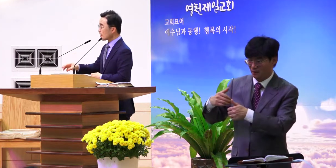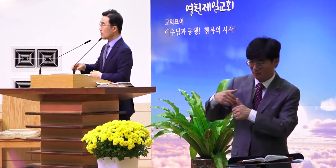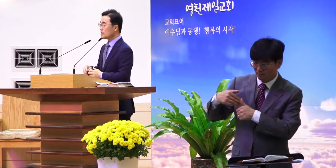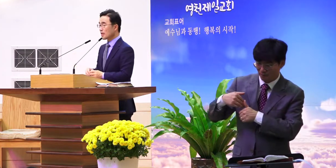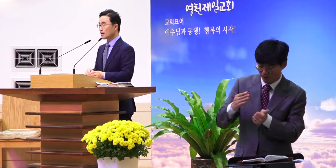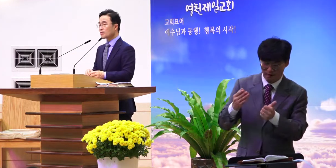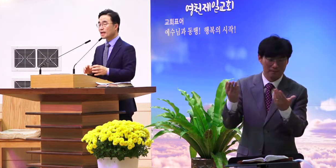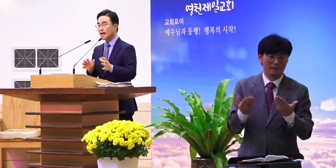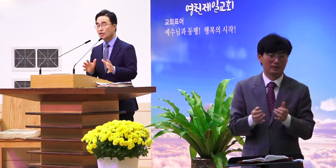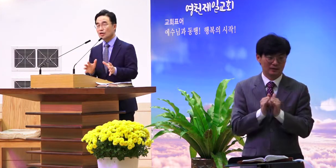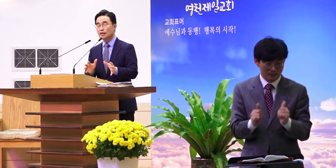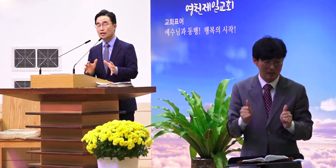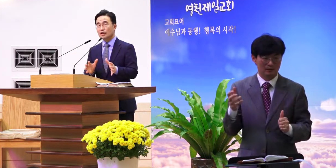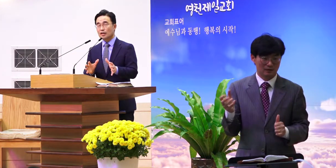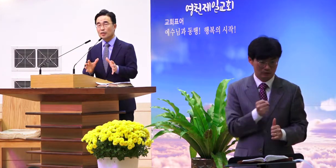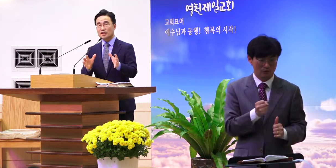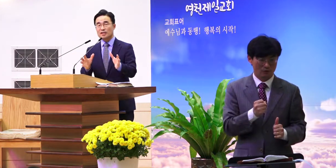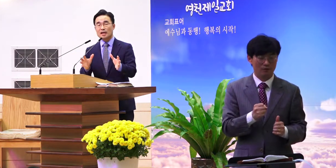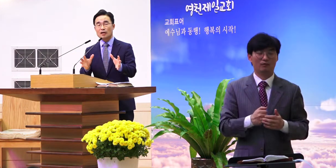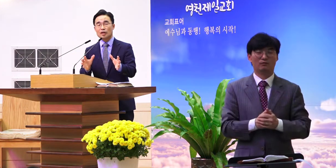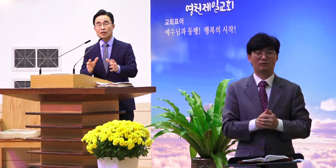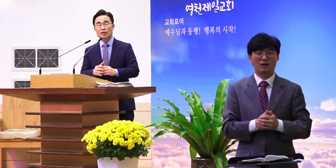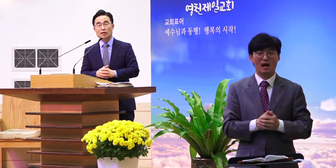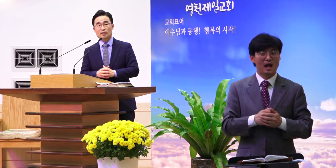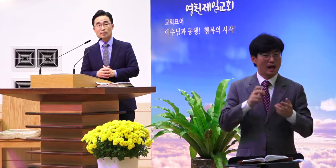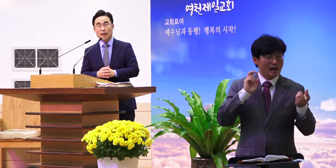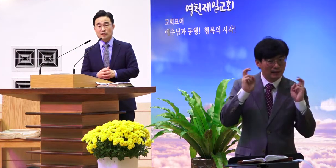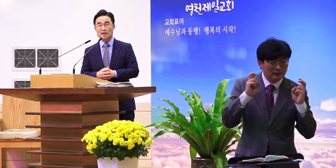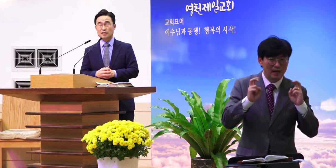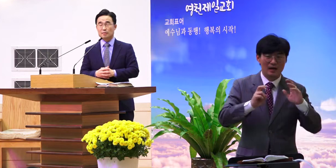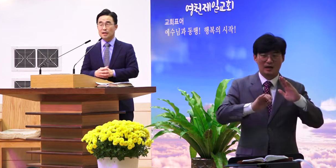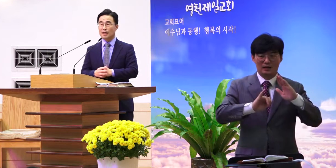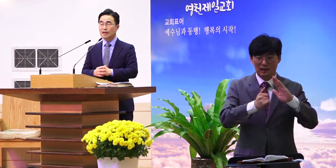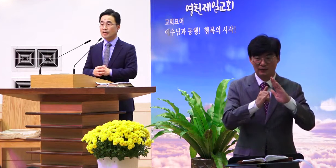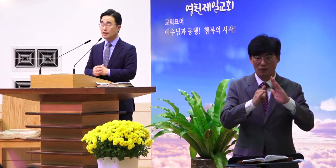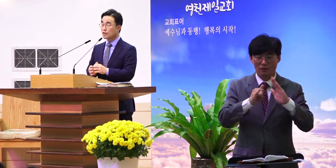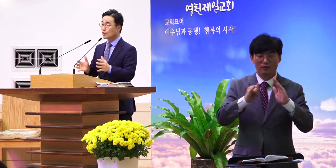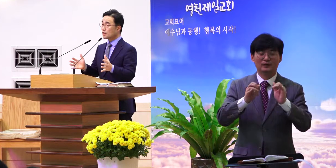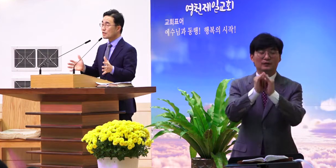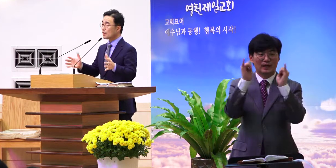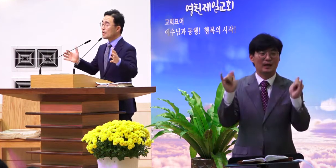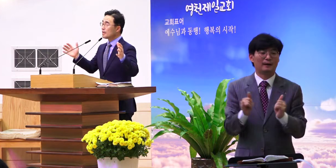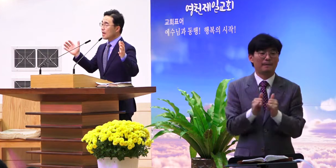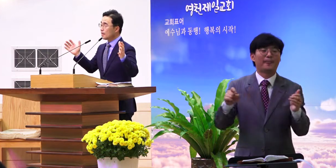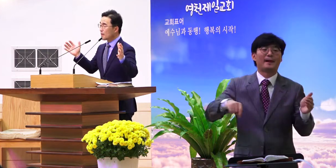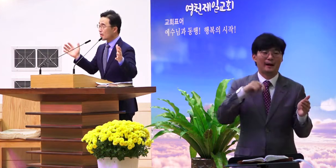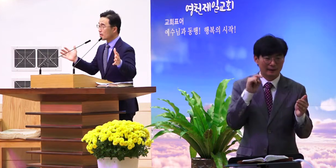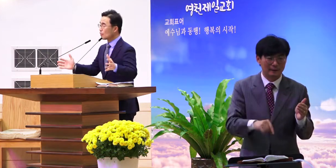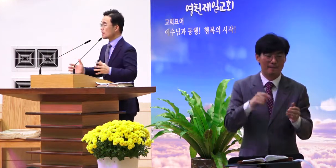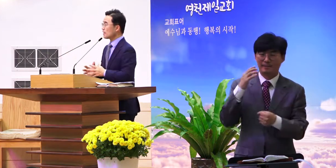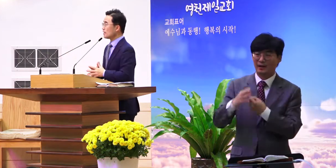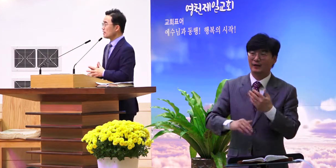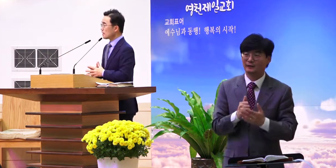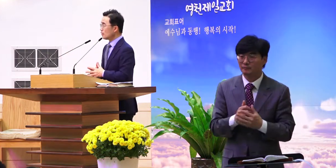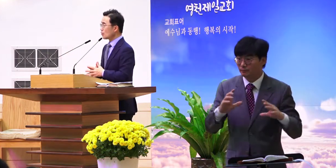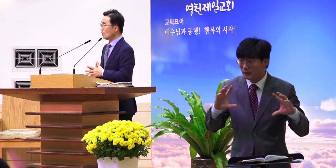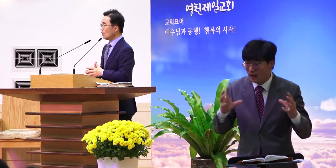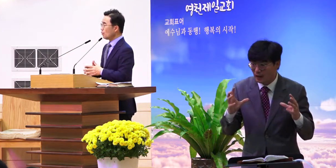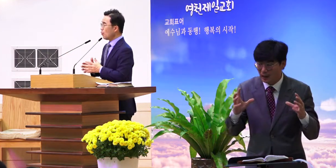개인의 삶의 현장, 여러분의 가정, 여러분의 직장 가운데로 파송하셨습니다. 그래서 그곳에서 하나님 나라를